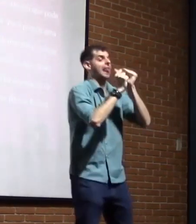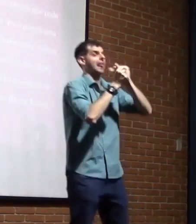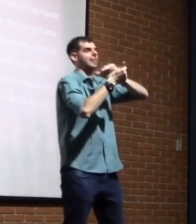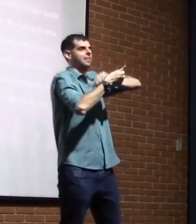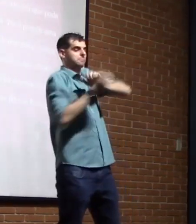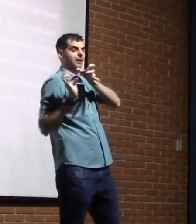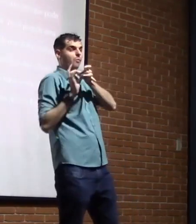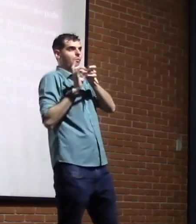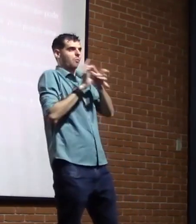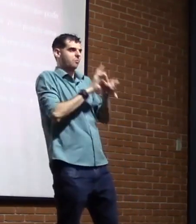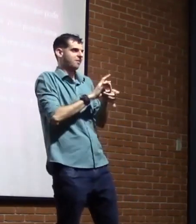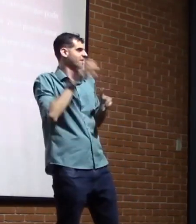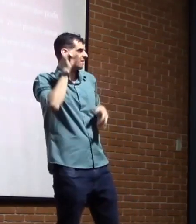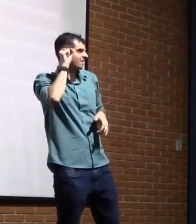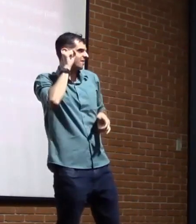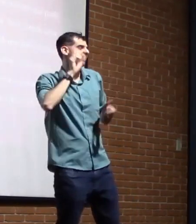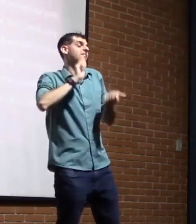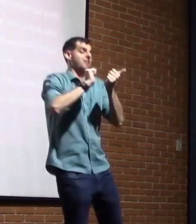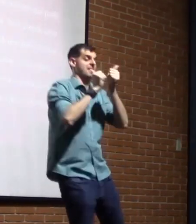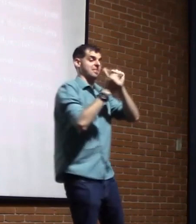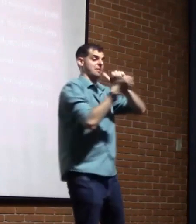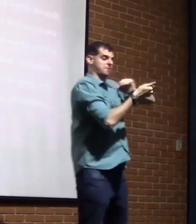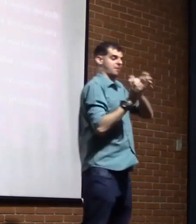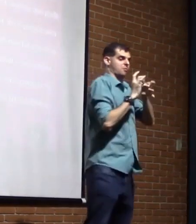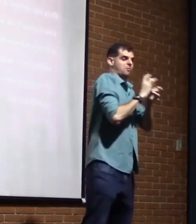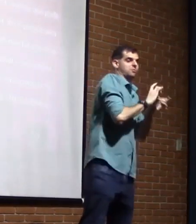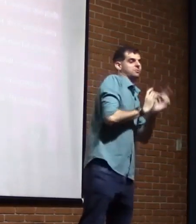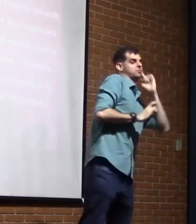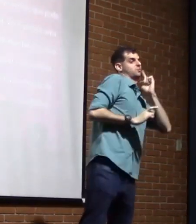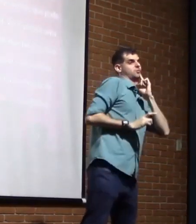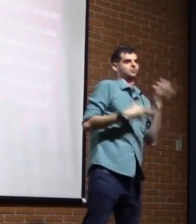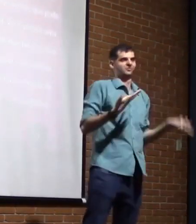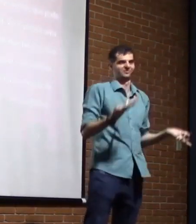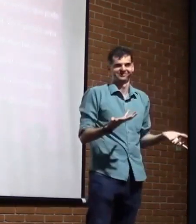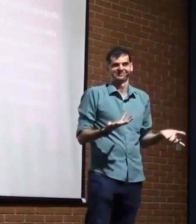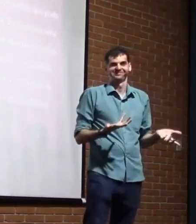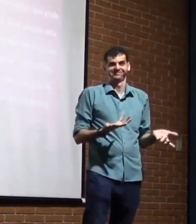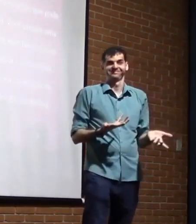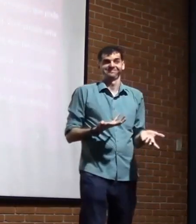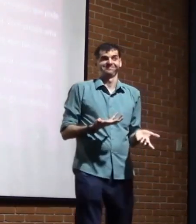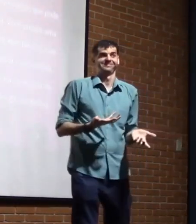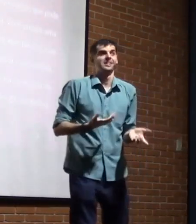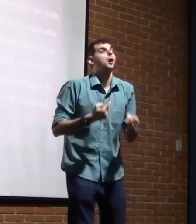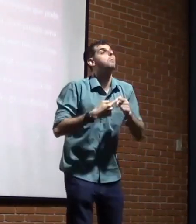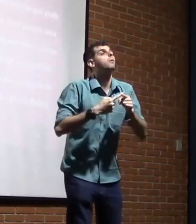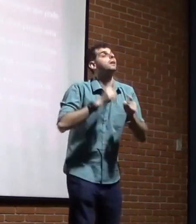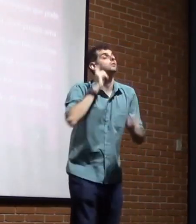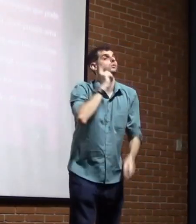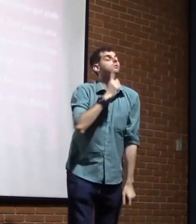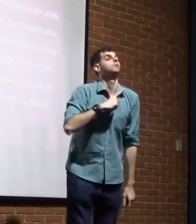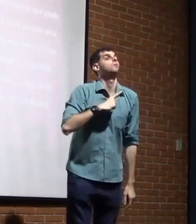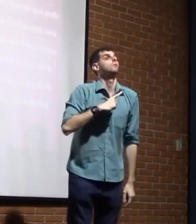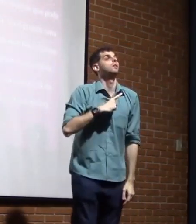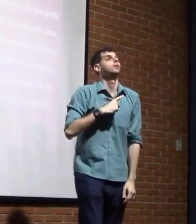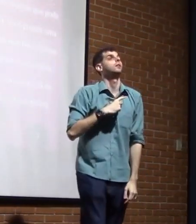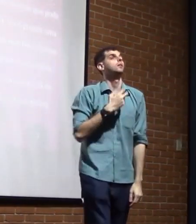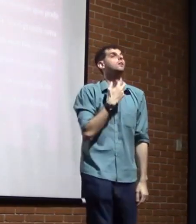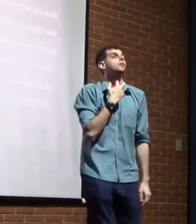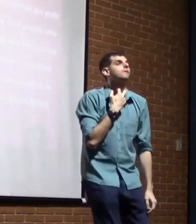interações. Fazer as adaptações no contexto da língua ouvinte para a língua dos surdos, para a língua de sinais. Essa